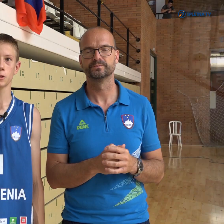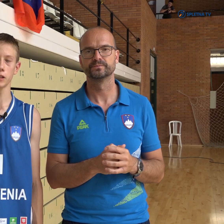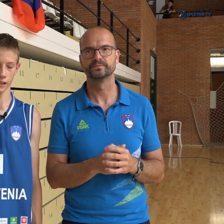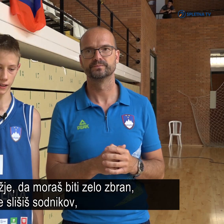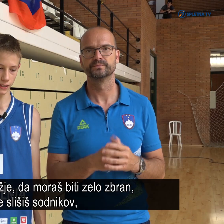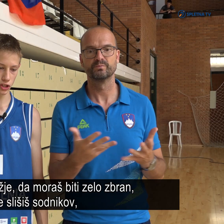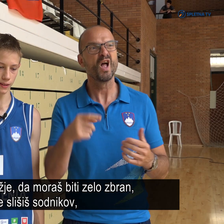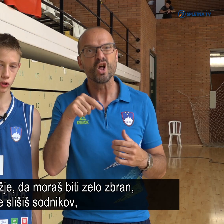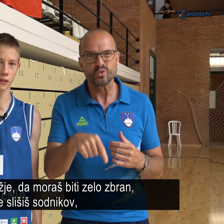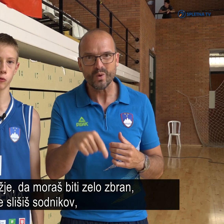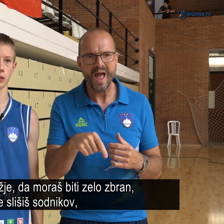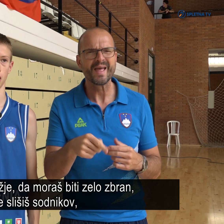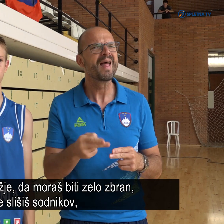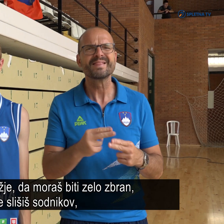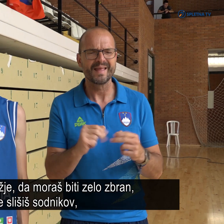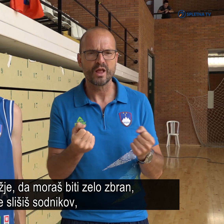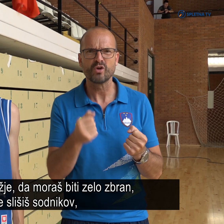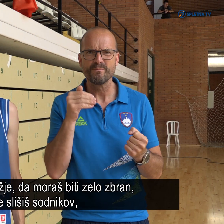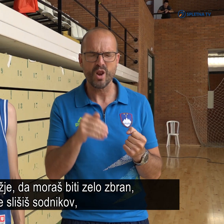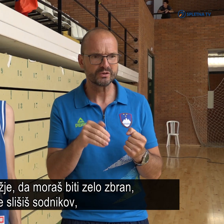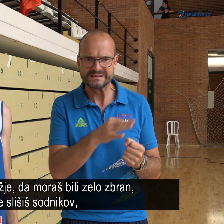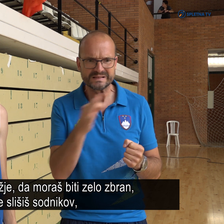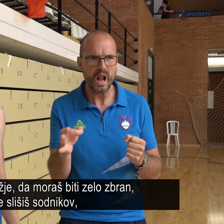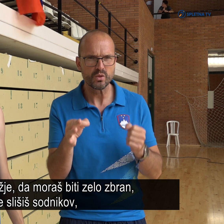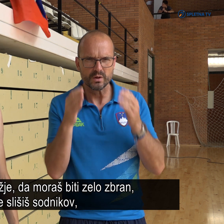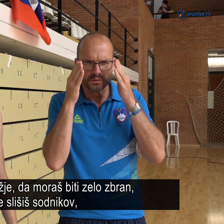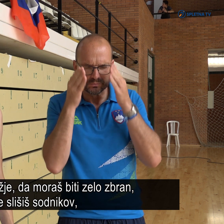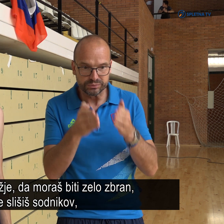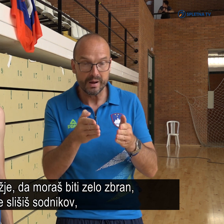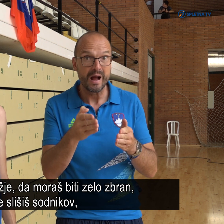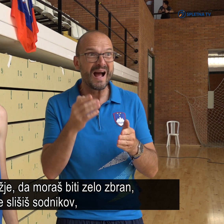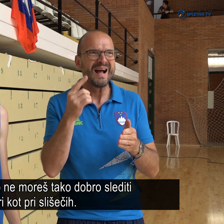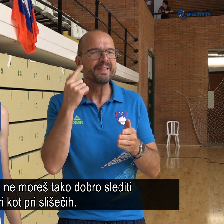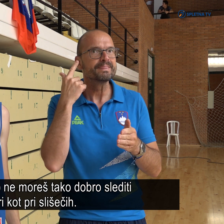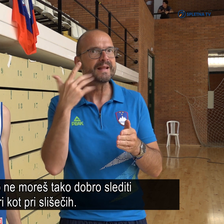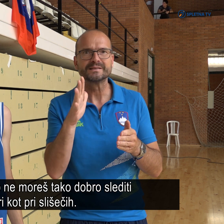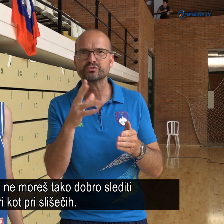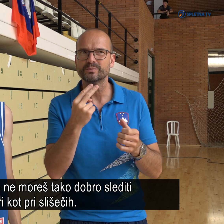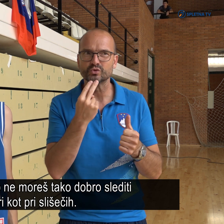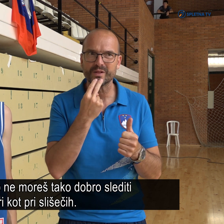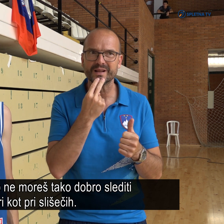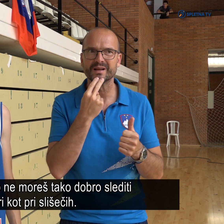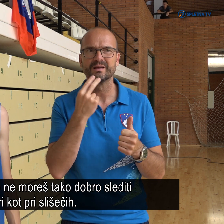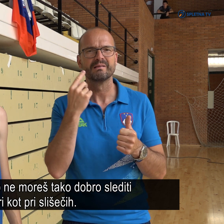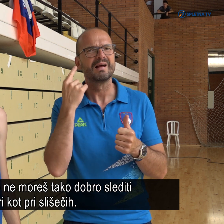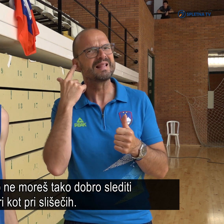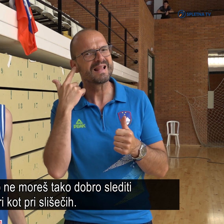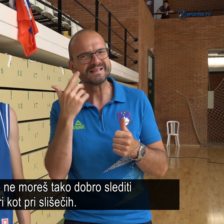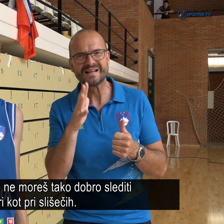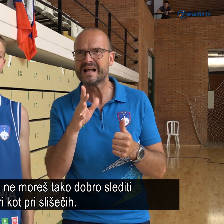Tukaj je najtežje, da moraš biti ful zbran, da ne slišiš sodnikov, pač dejansko ne moreš tako dobro slediti igre kot